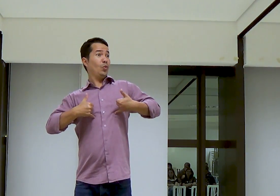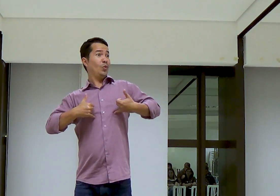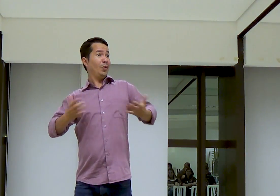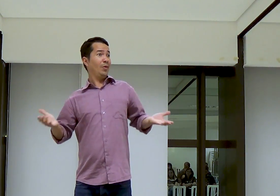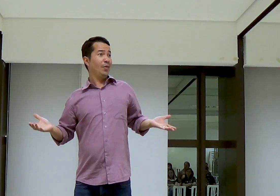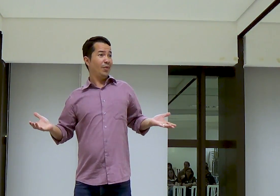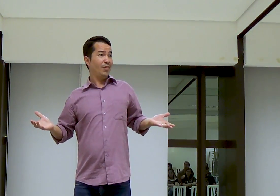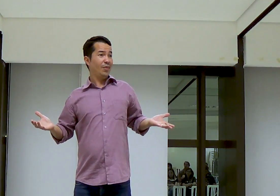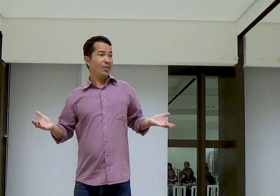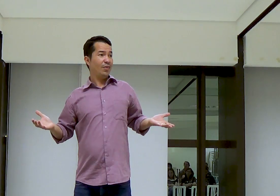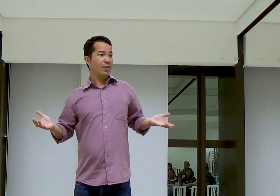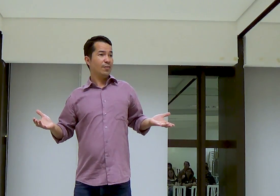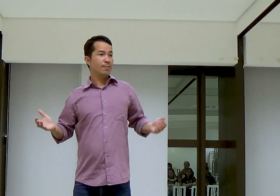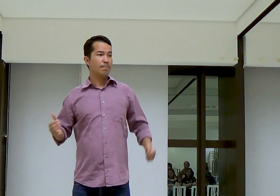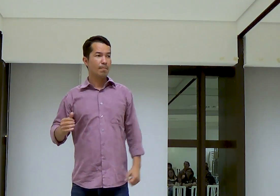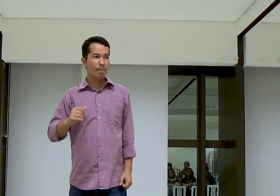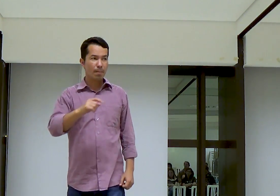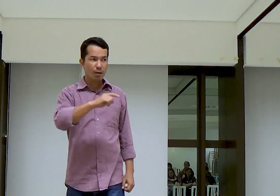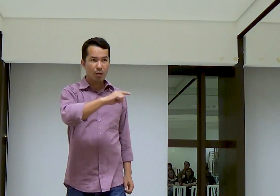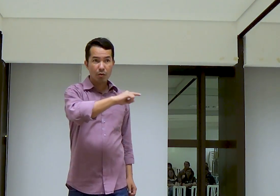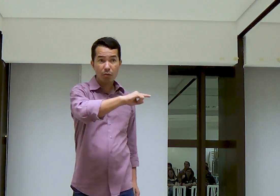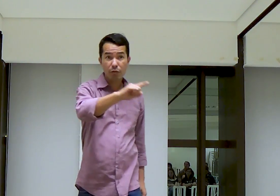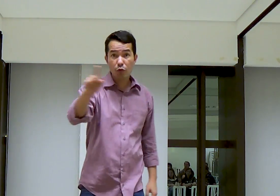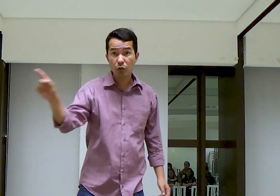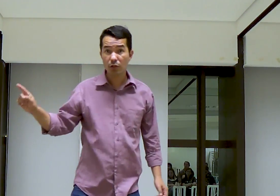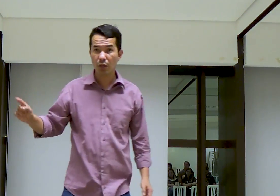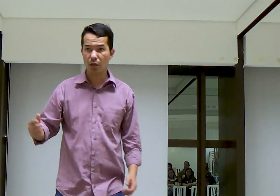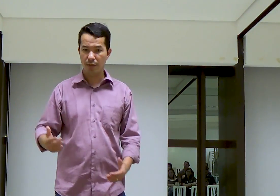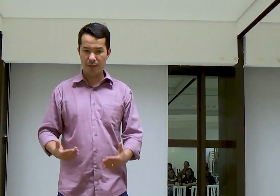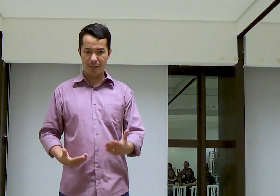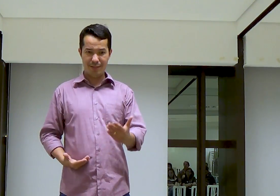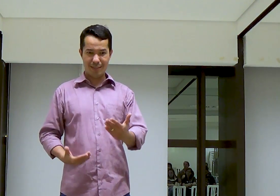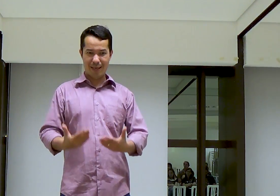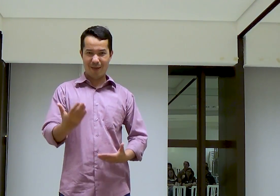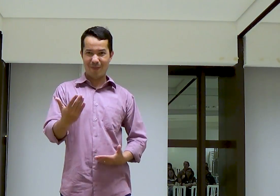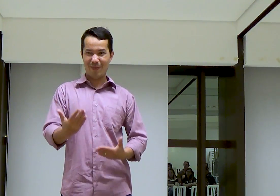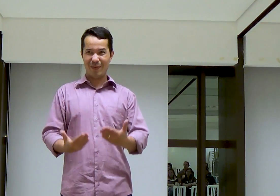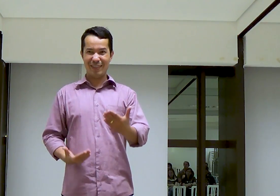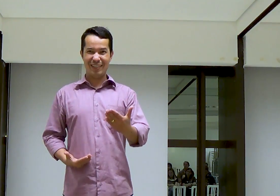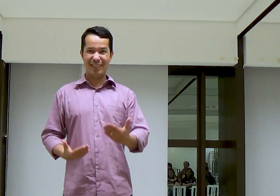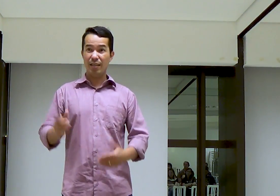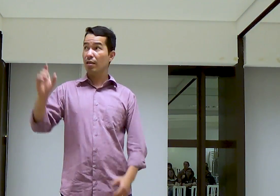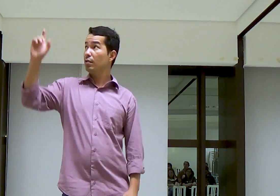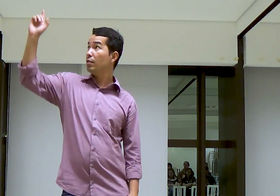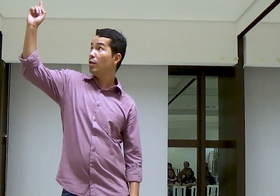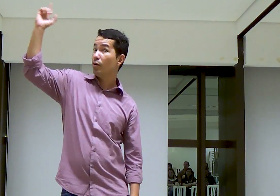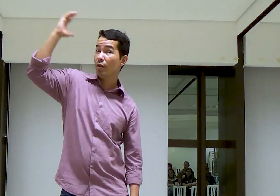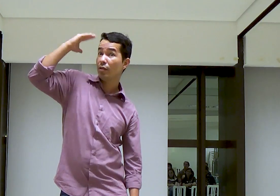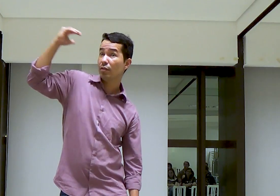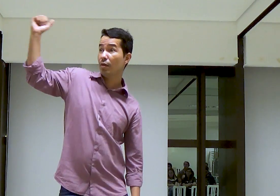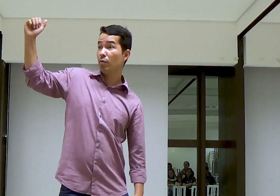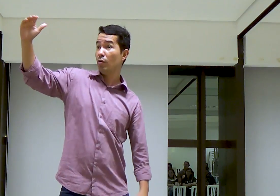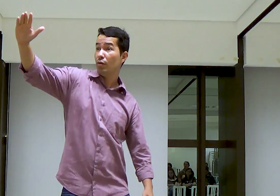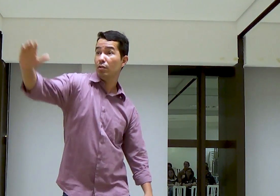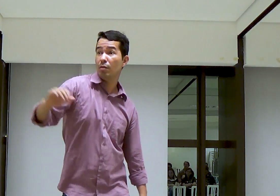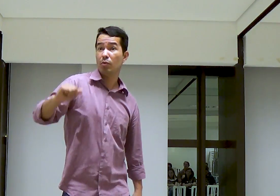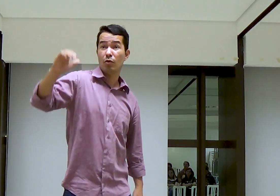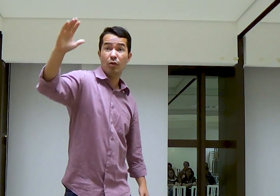o orgulho foi enchendo ele do contrário disso. E você? Tem servido a Deus, servo